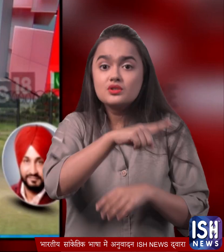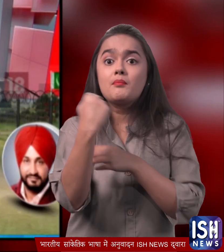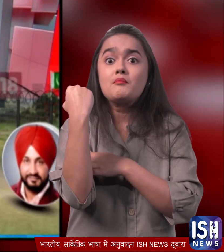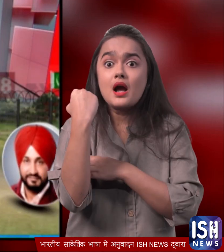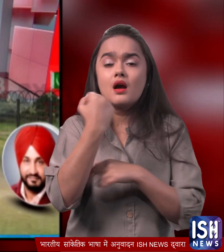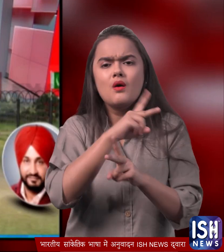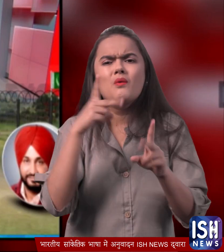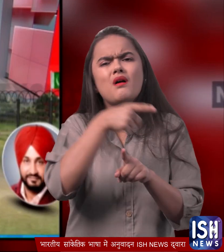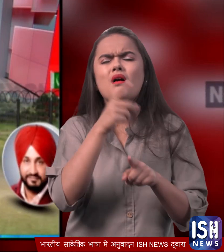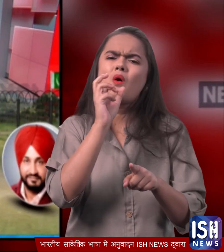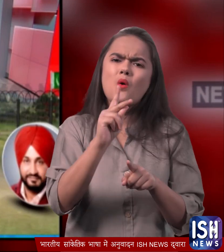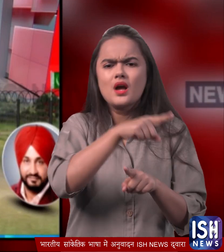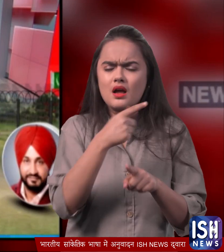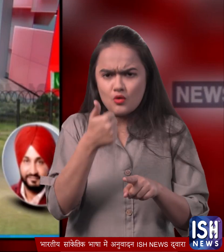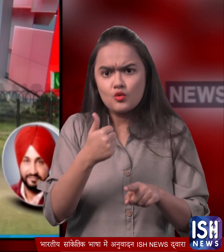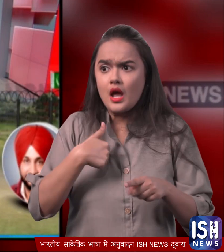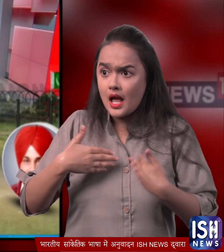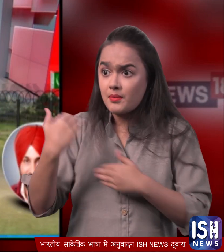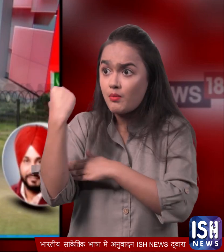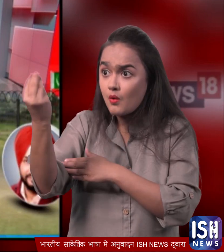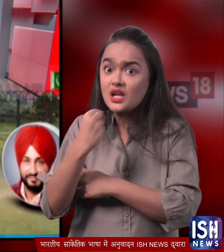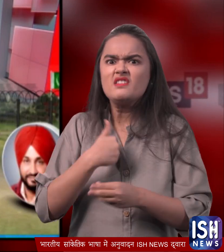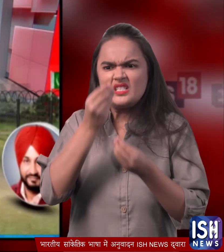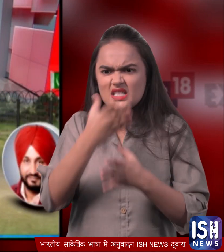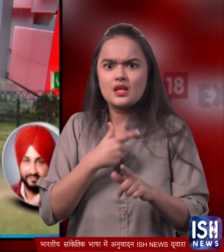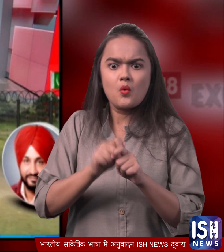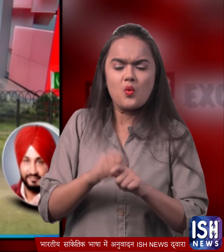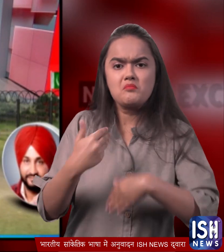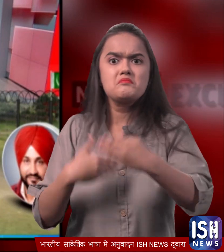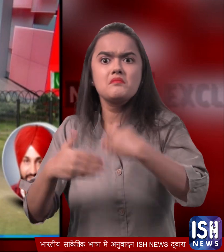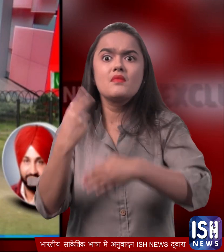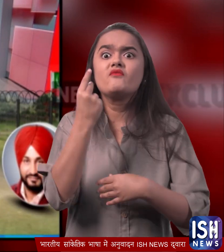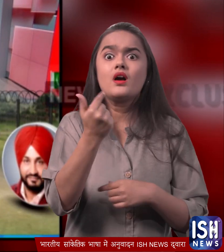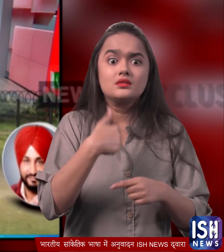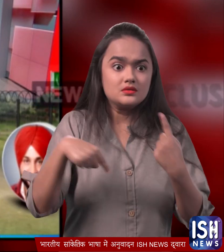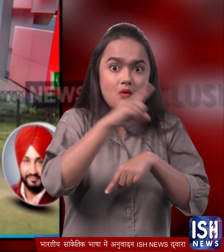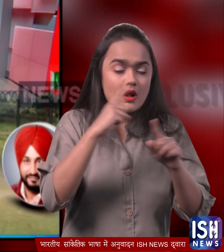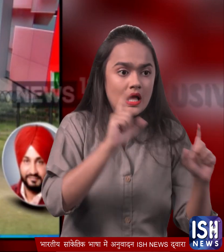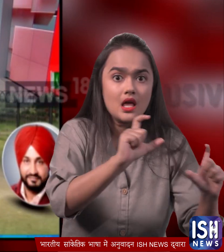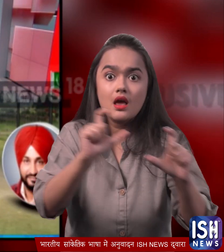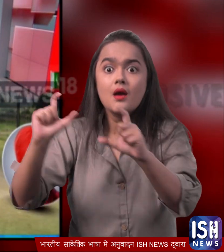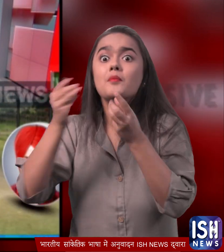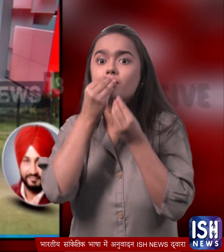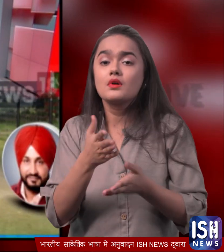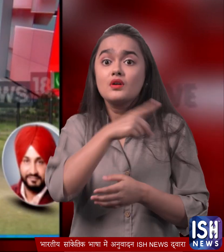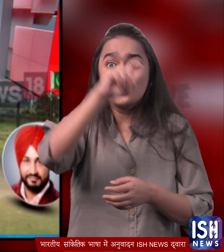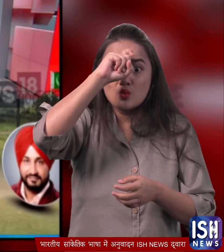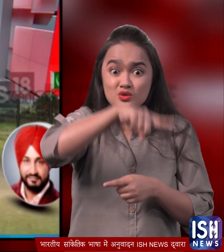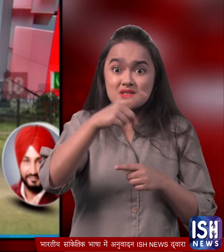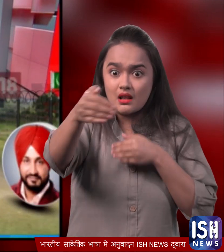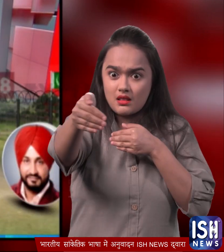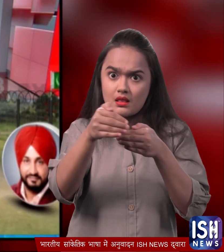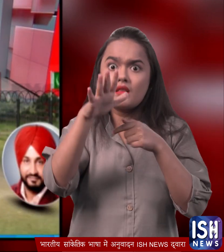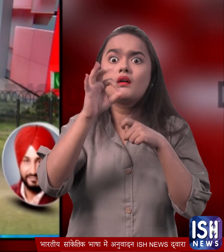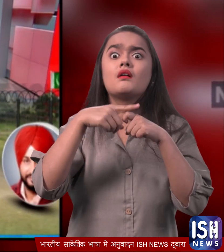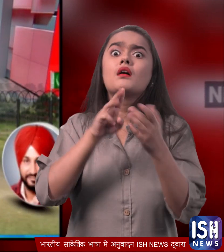उसकी शक्तियां अपनी ड्यूटी करने के लिए मजबूत होंगी और वो हर राज्य में बराबर की दूरी पर सीमाओं की रक्षा कर सकेगी, क्योंकि गुजरात में